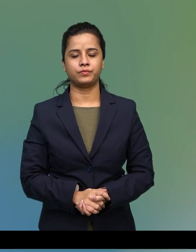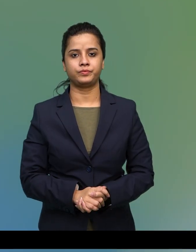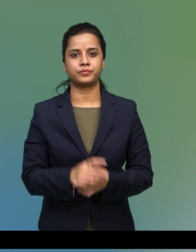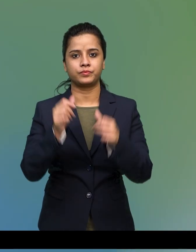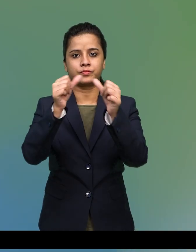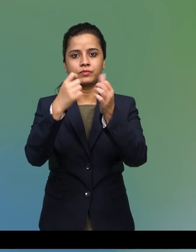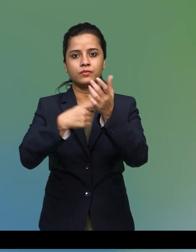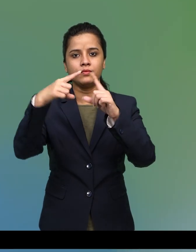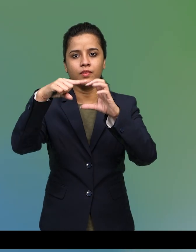धमनी आर्टरीज